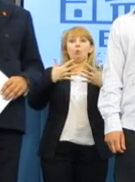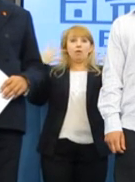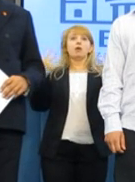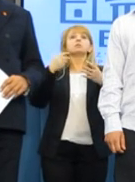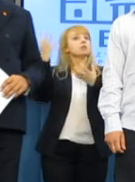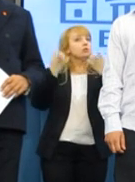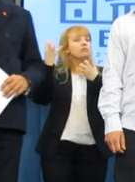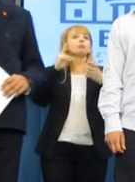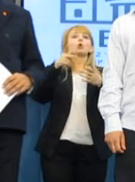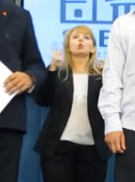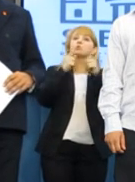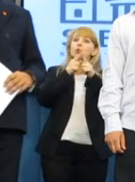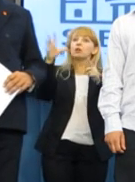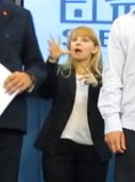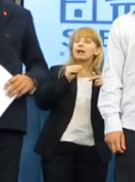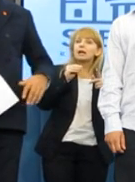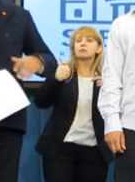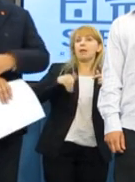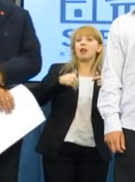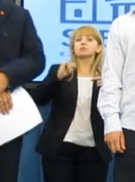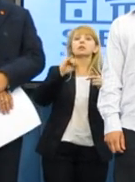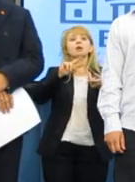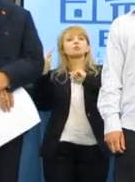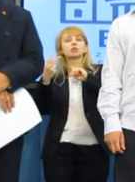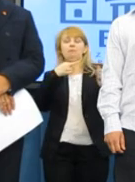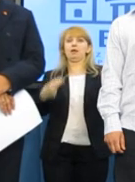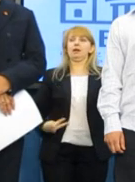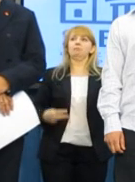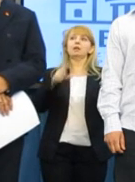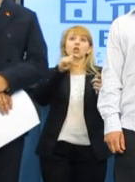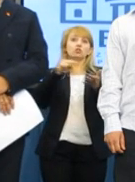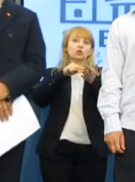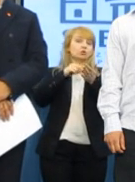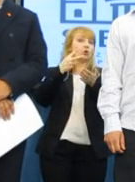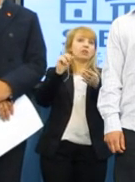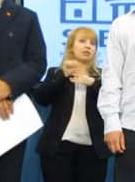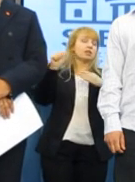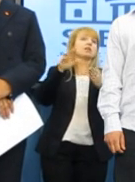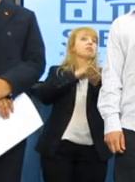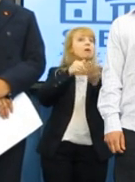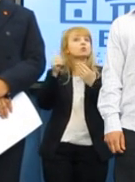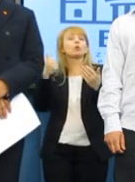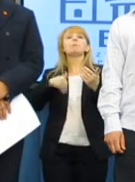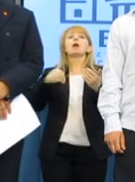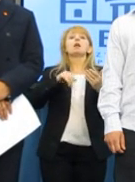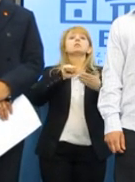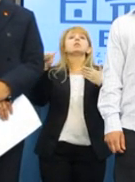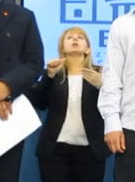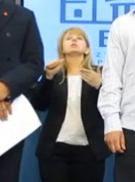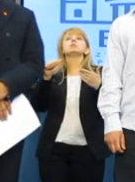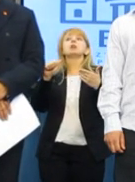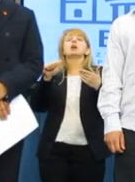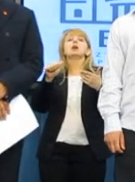Janem Krzysztofem Bieleckim i w jakim sensie to jest potem przekazywane premierowi Tuskowi. Czy przypadkiem nie jest tak, że Bielecki stanowi coś w rodzaju, można